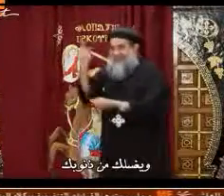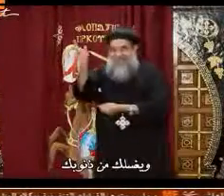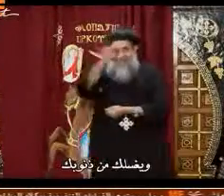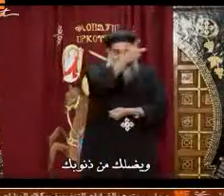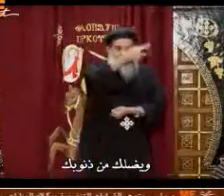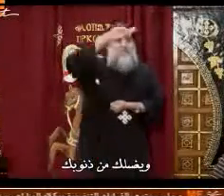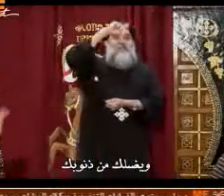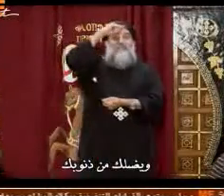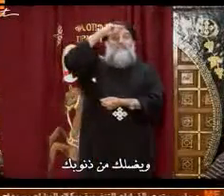واغسلك من